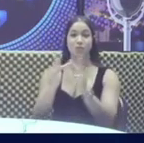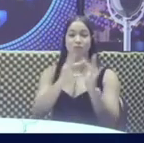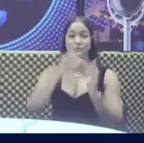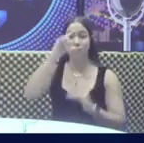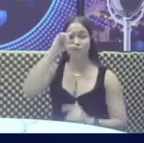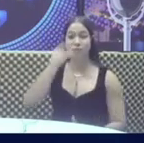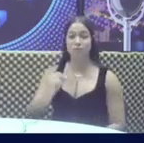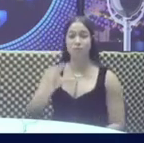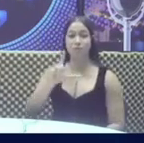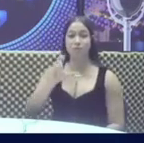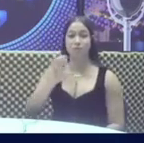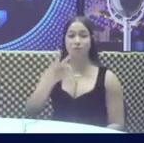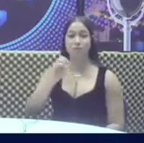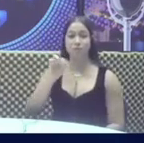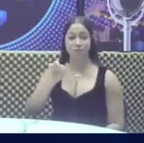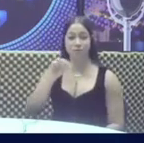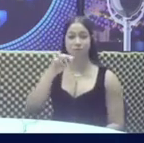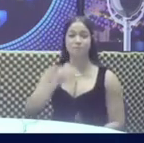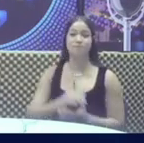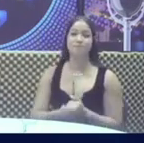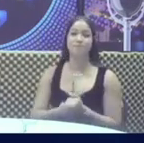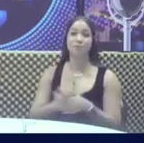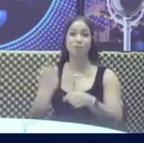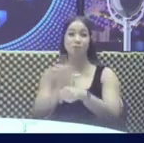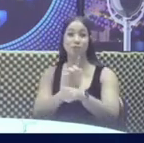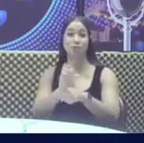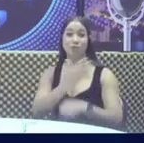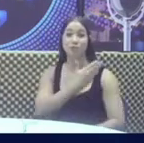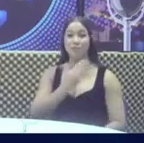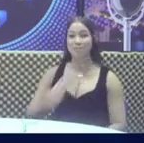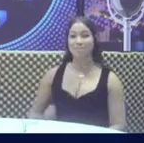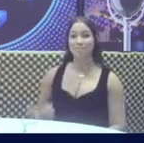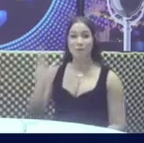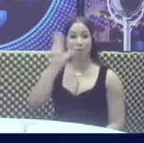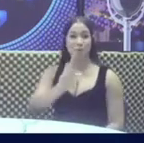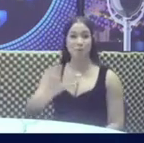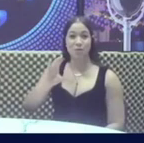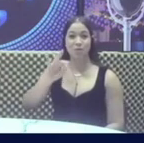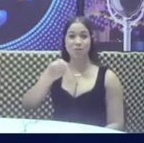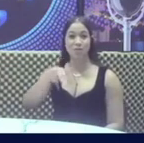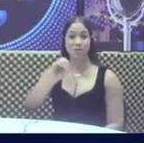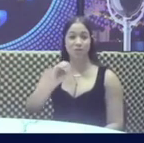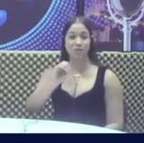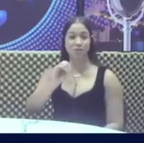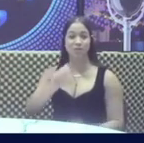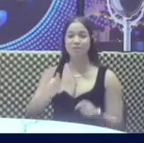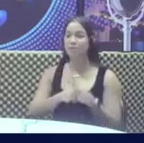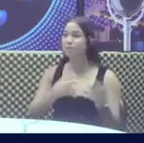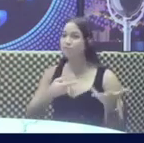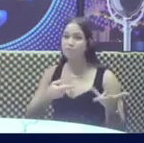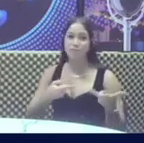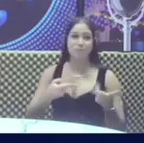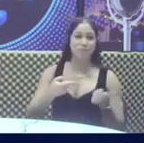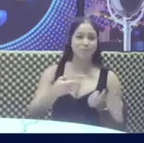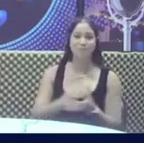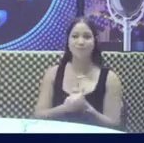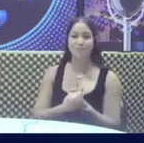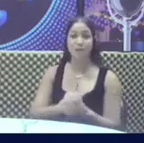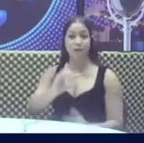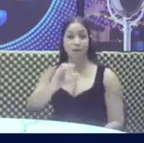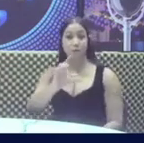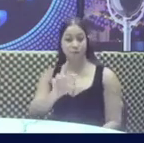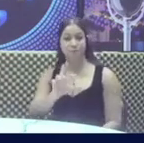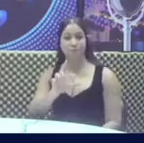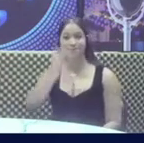Mineiro Cleiton Rosa Carneiro, o Gerente de Governo de Uberlândia Cristiano Kruger, entre outros. Na